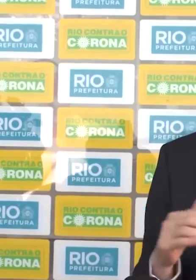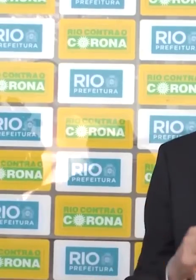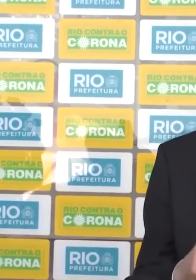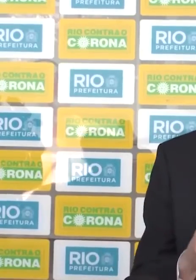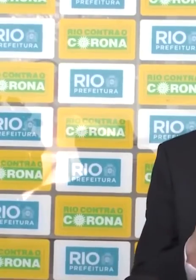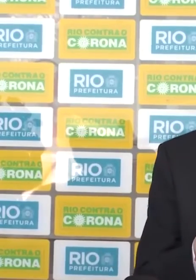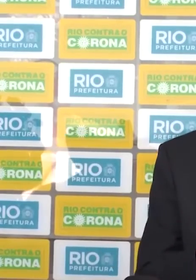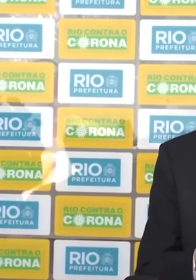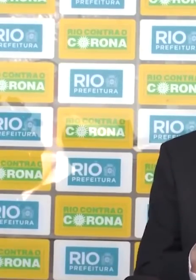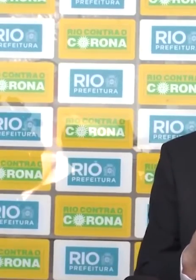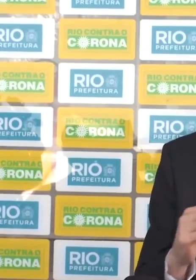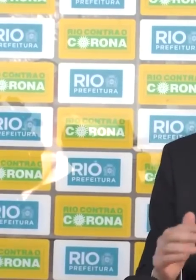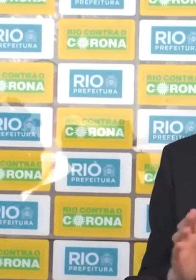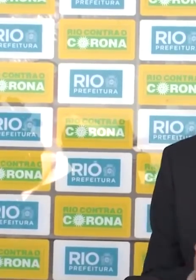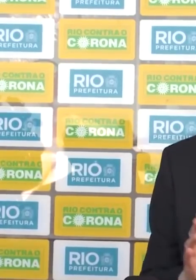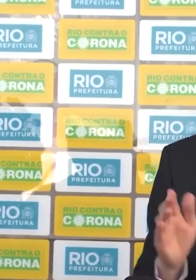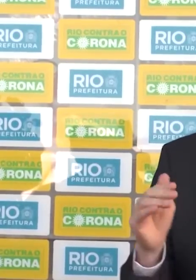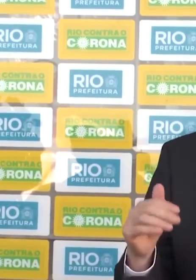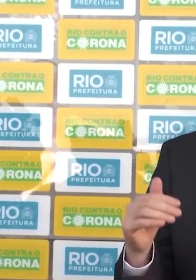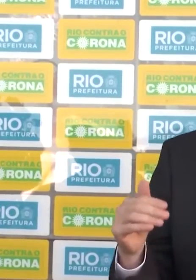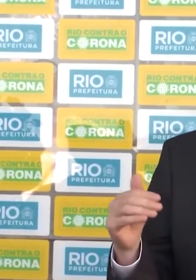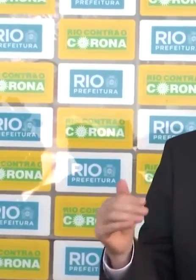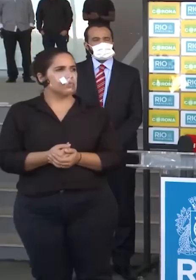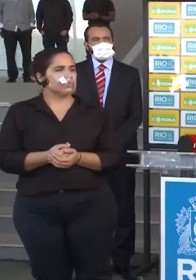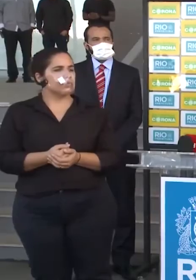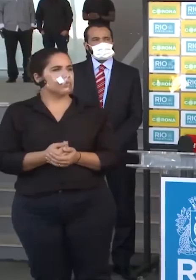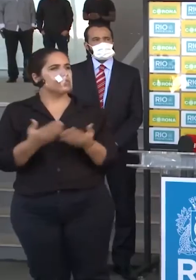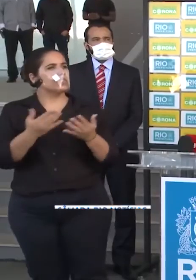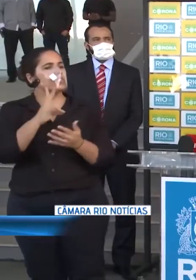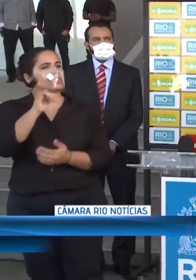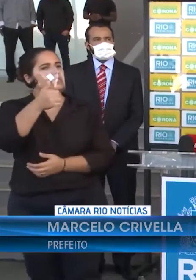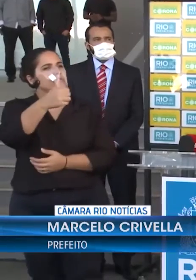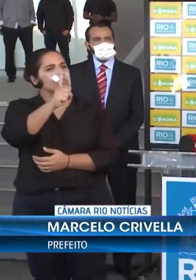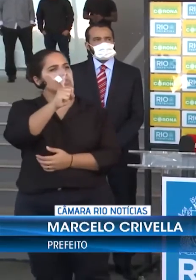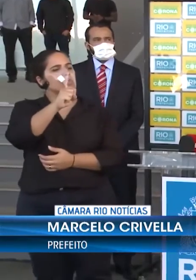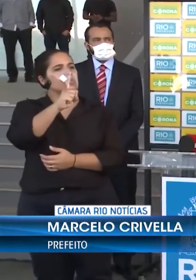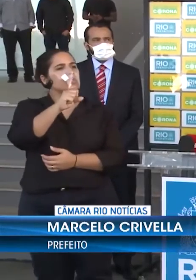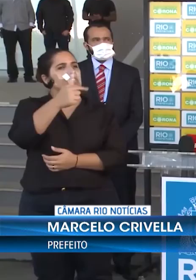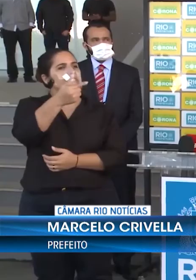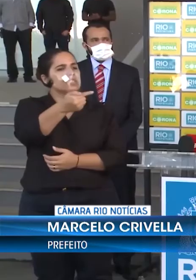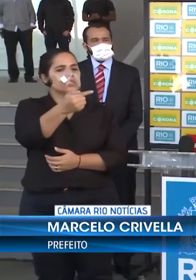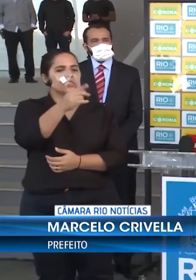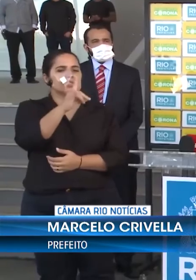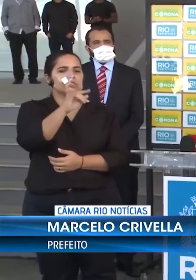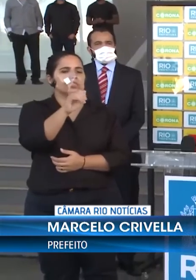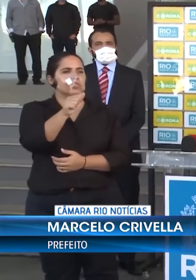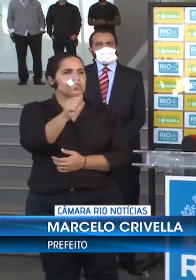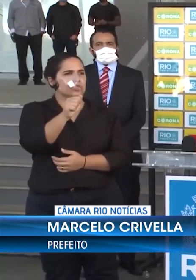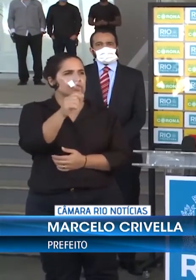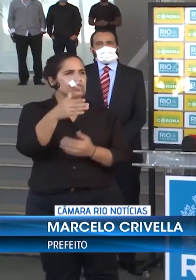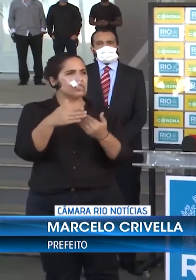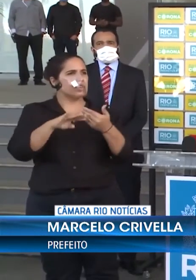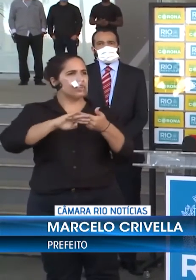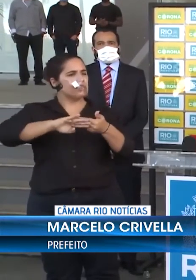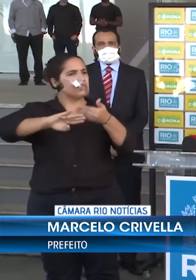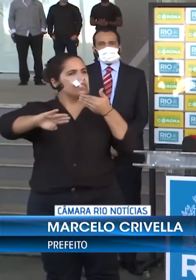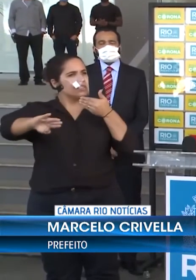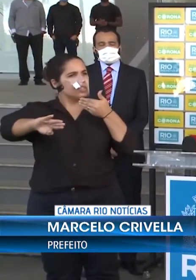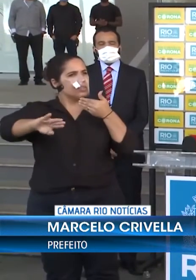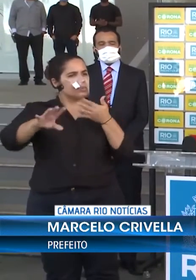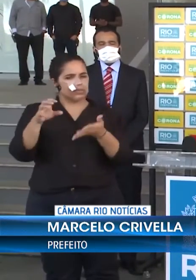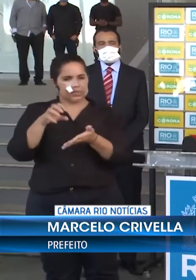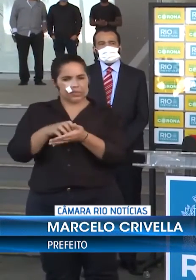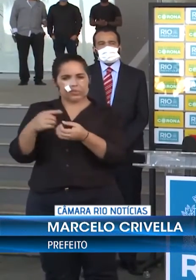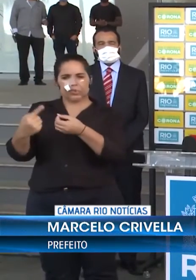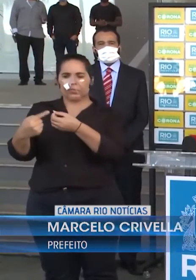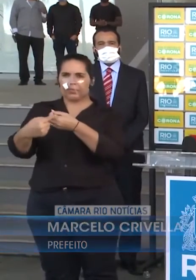da redução das curvas de contágio do novo coronavírus. No dia 18, venceu os 7 dias daquele afastamento dos centros de